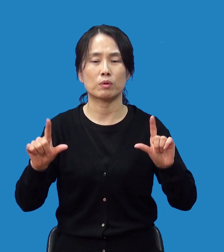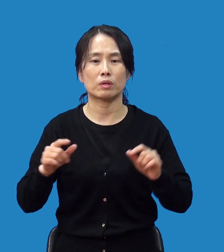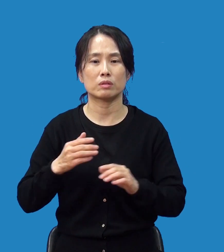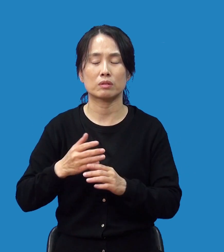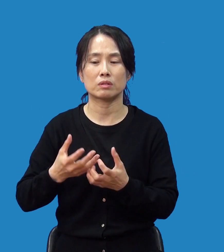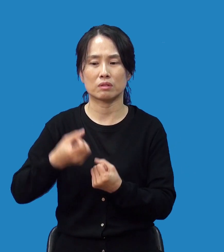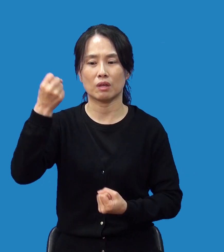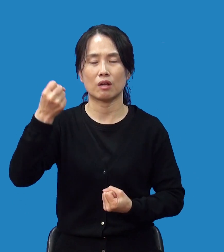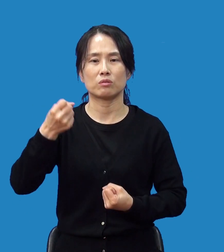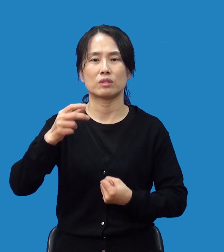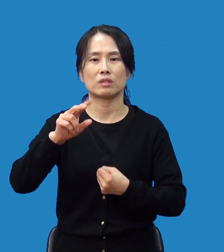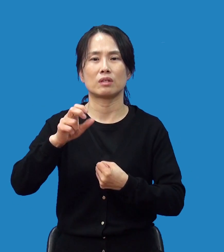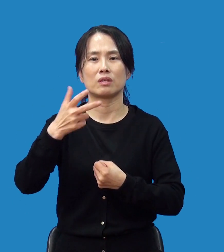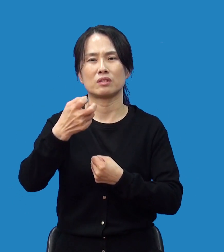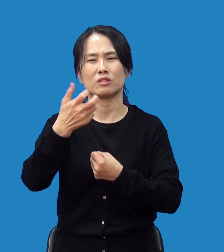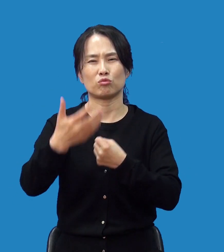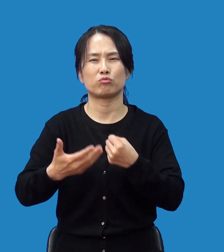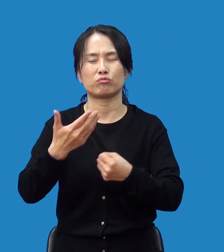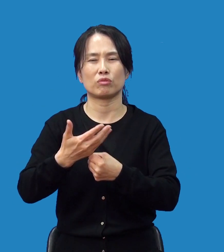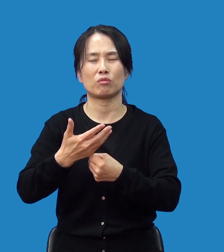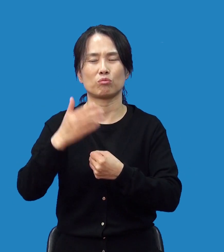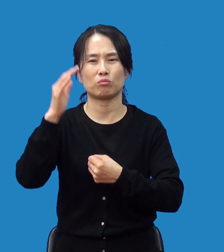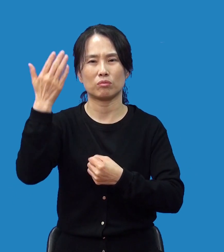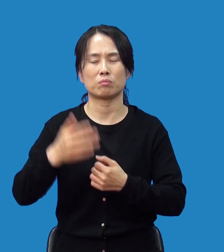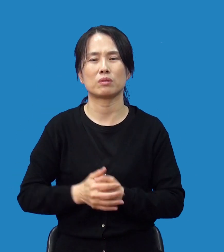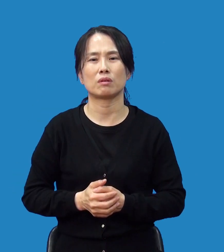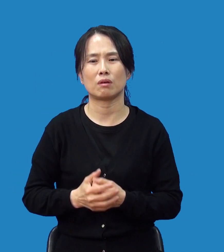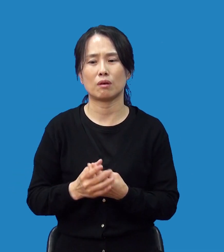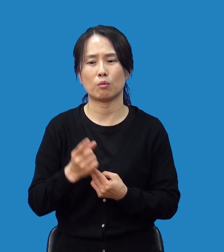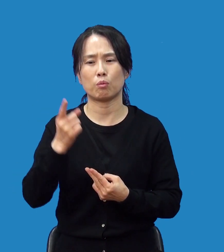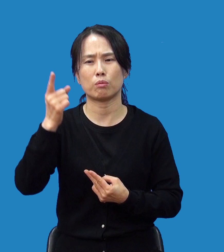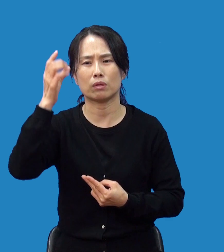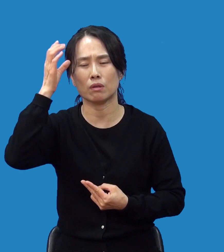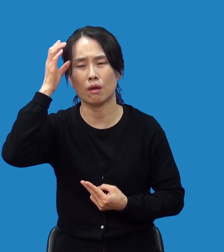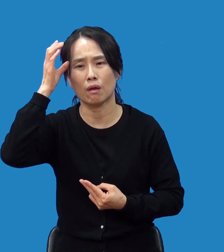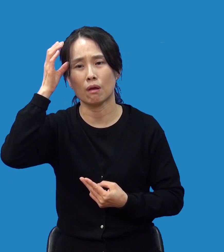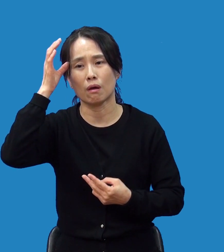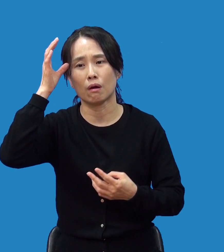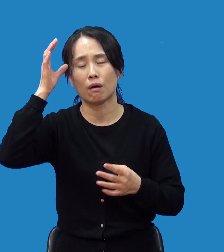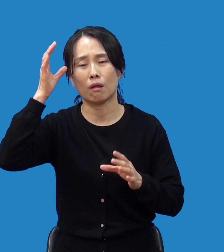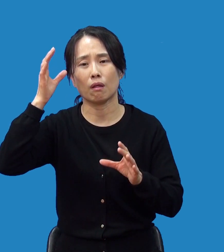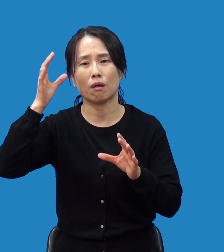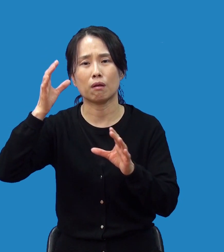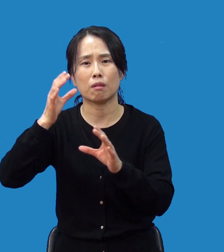79년입니다. 통일의 여망마저 이제 사그러져 가는 것 같습니다.